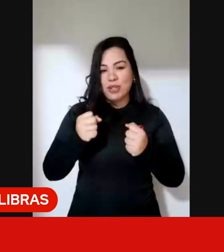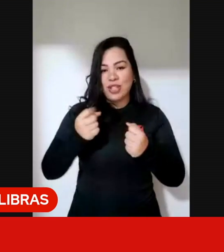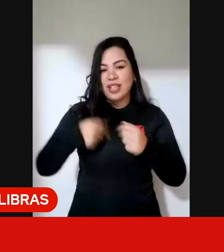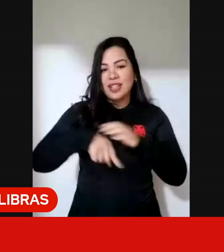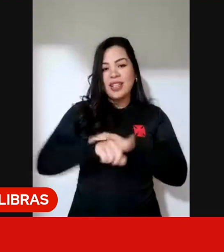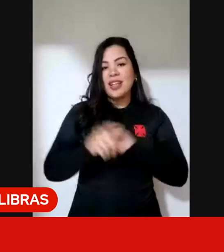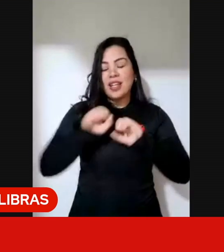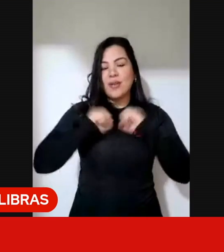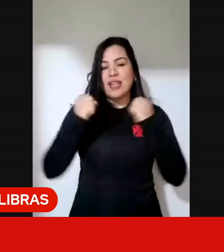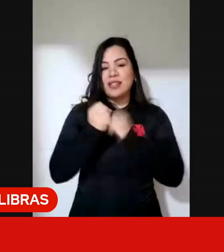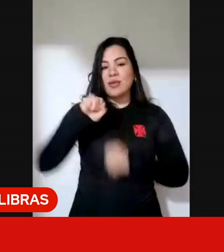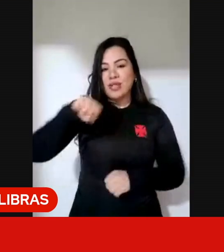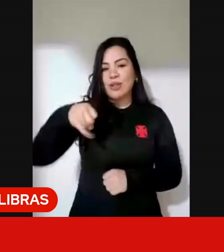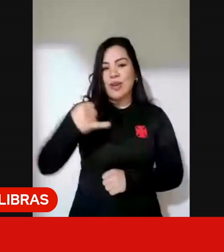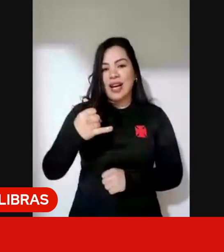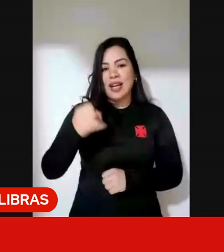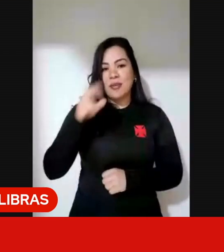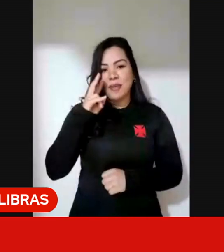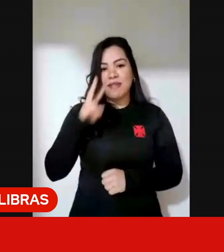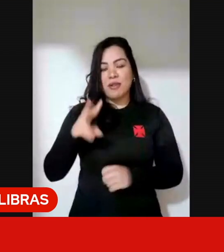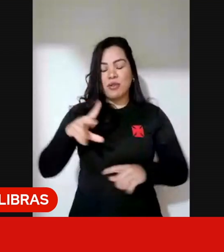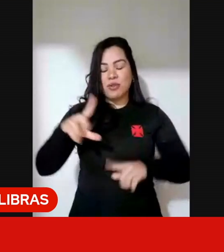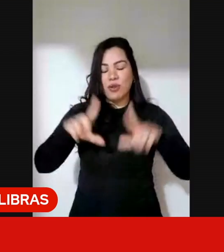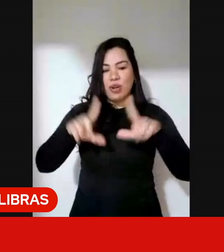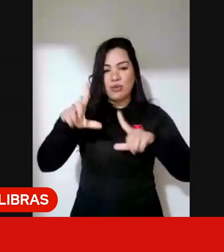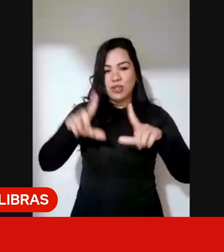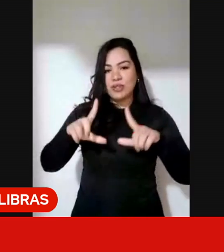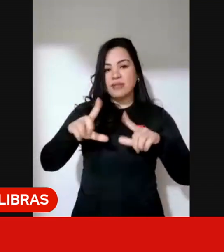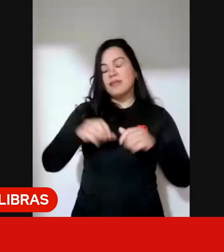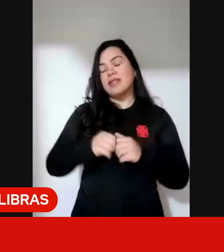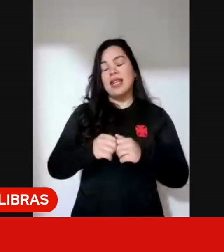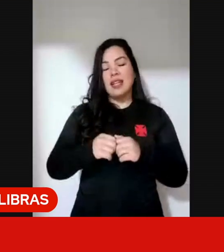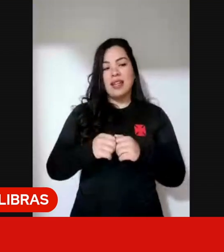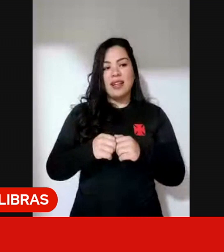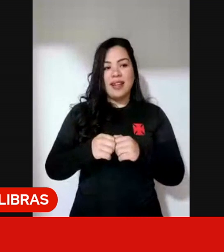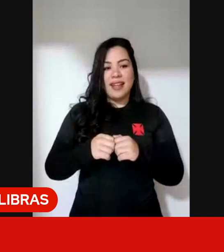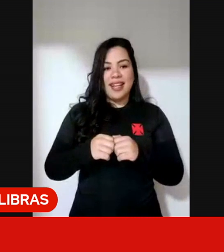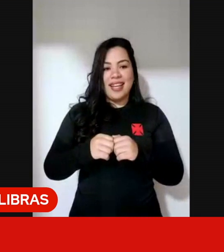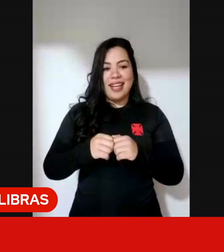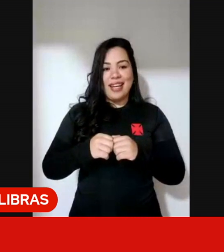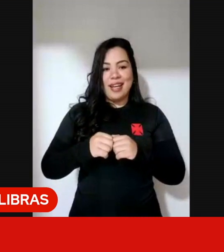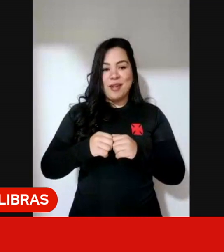que podia, eu ia em São Januário para ver os jogos, né?